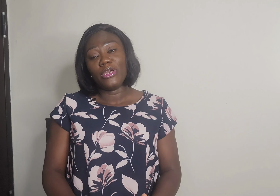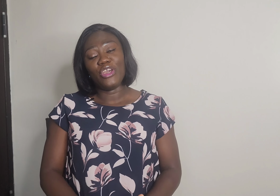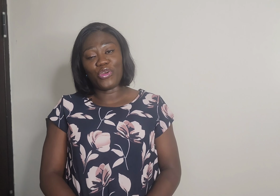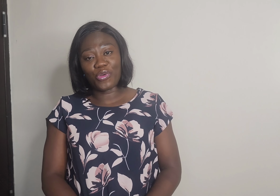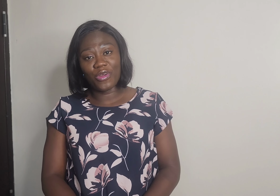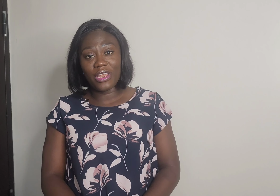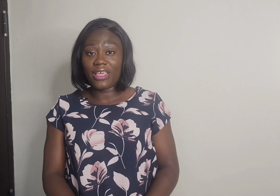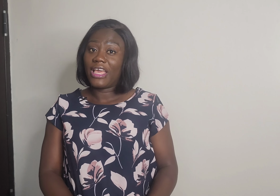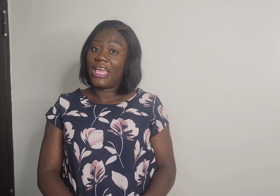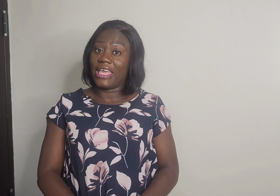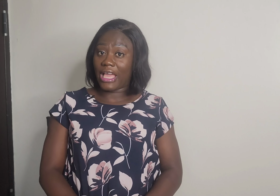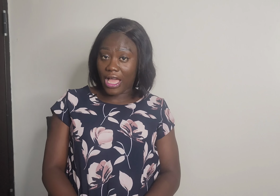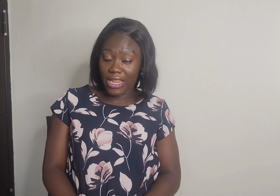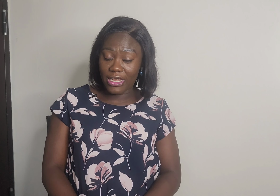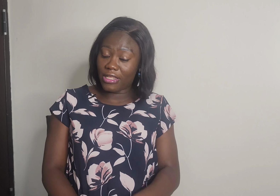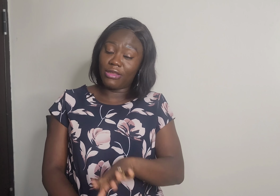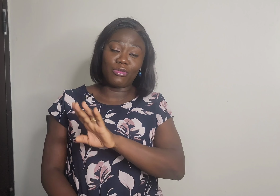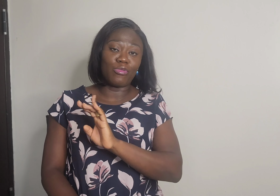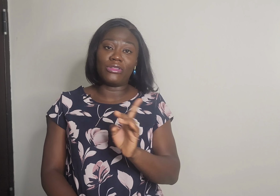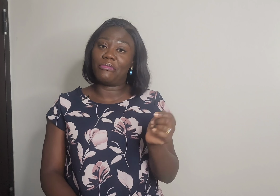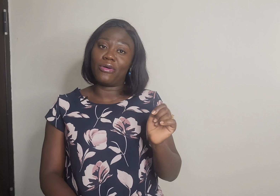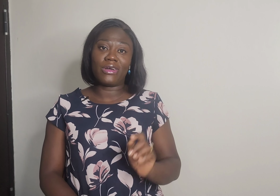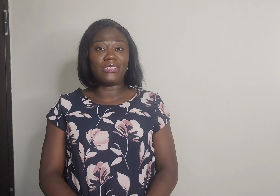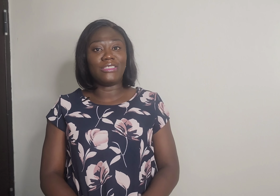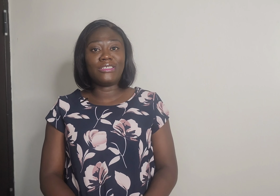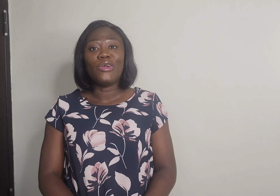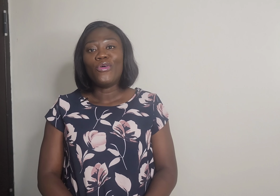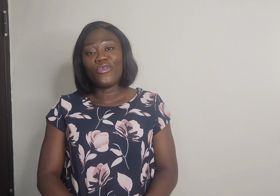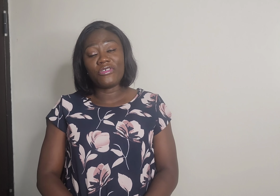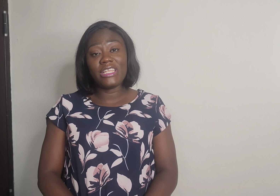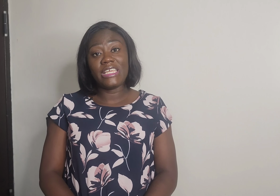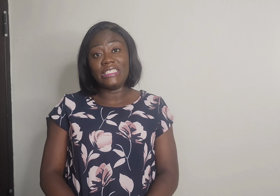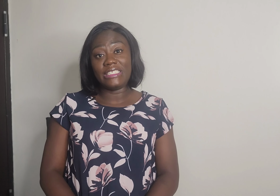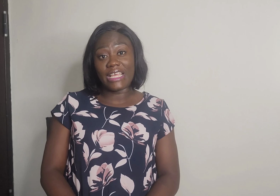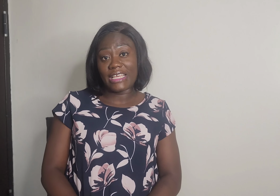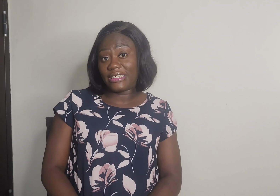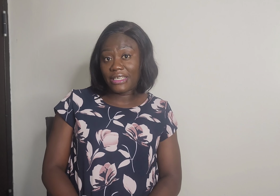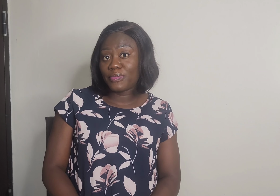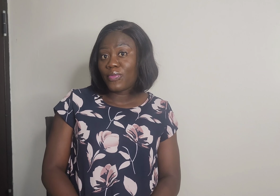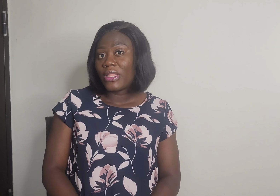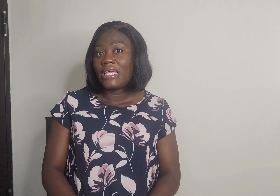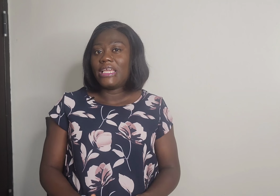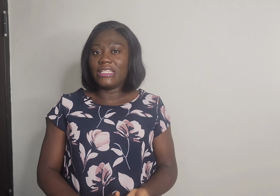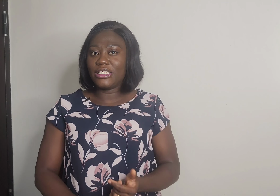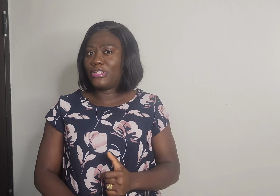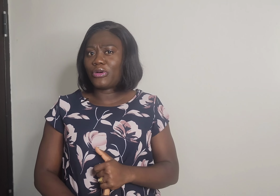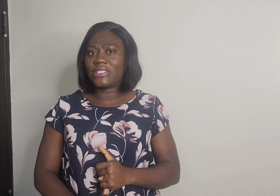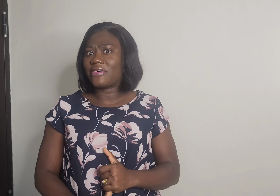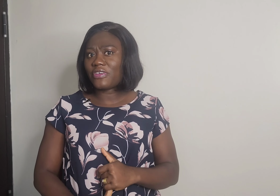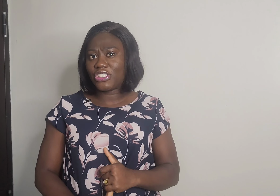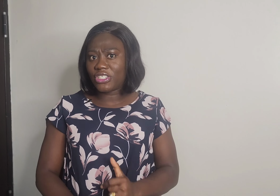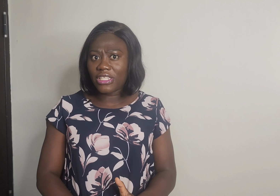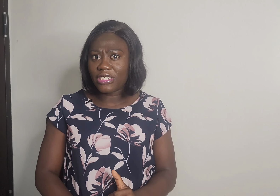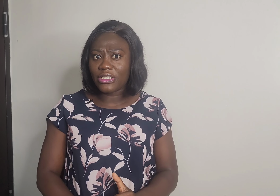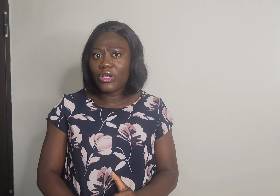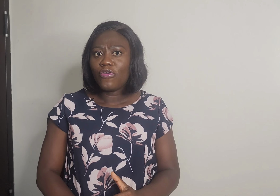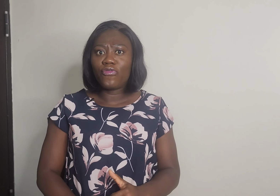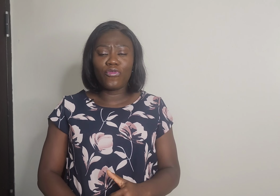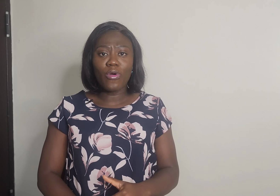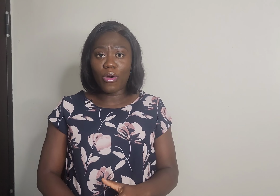ẹ kúrọ̀lẹ́ ẹ káalẹ́ níbi gbogbo tẹ́ bá wà ní orílẹ̀-èdè ayé. Èní nǹkan tá a fẹ́ ṣe ni fún